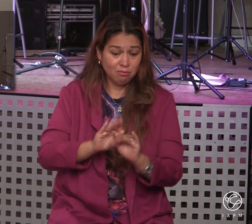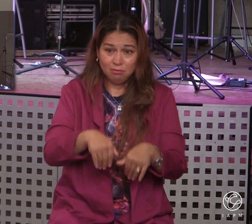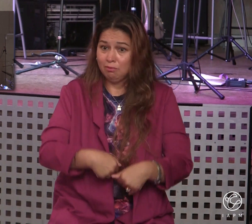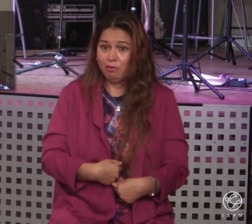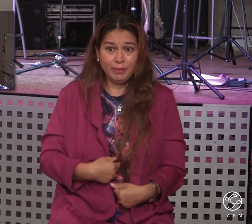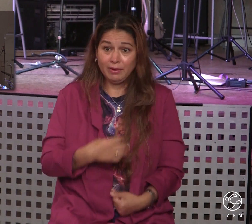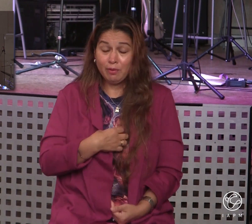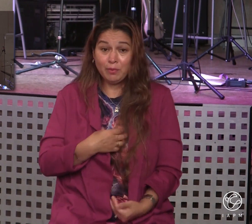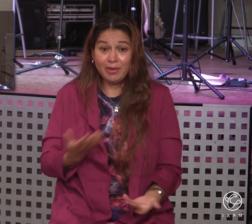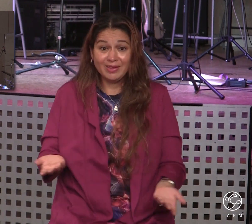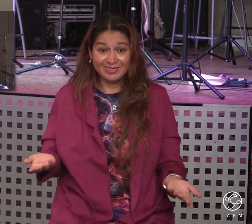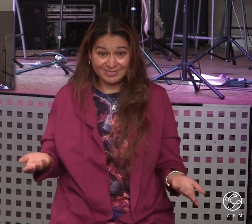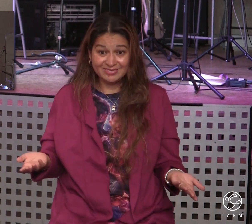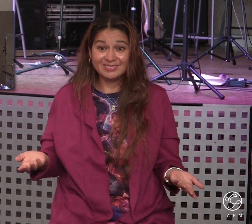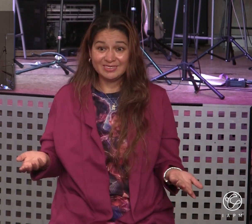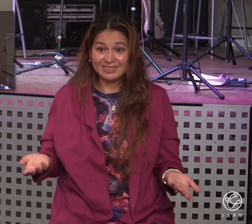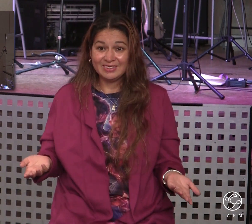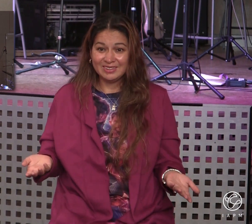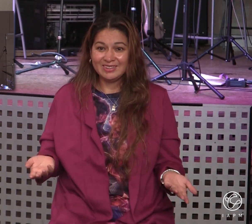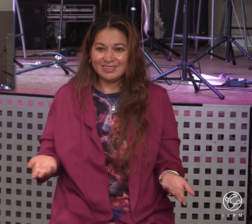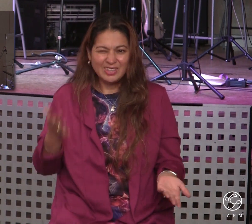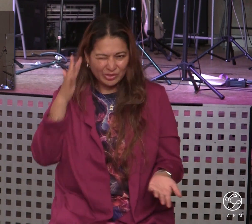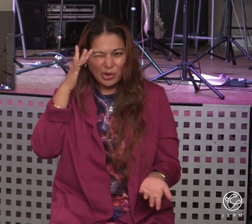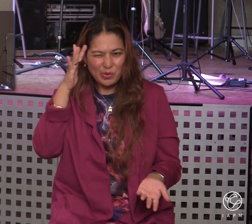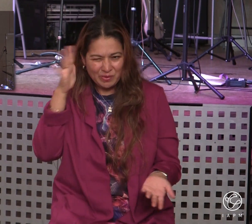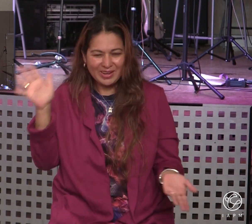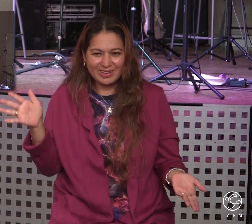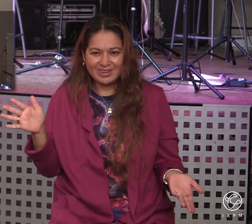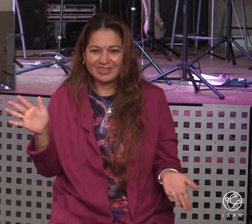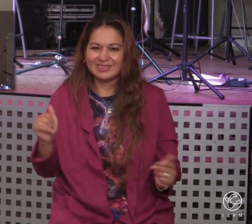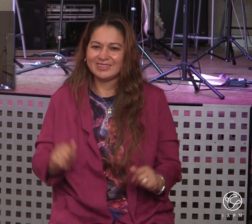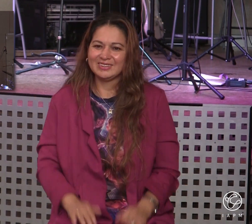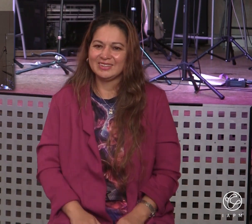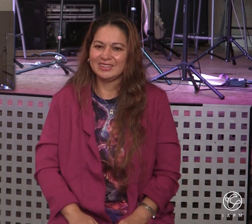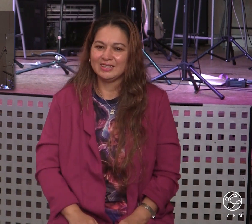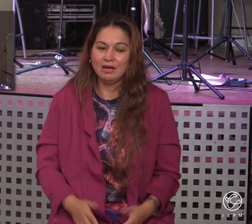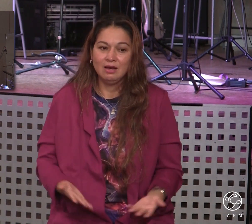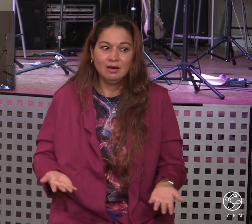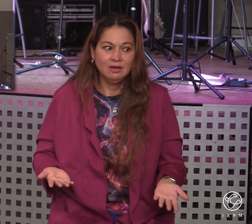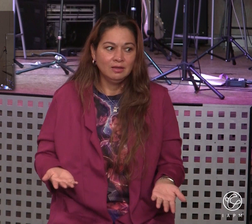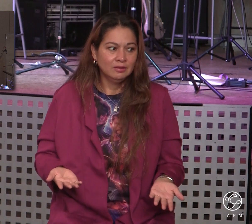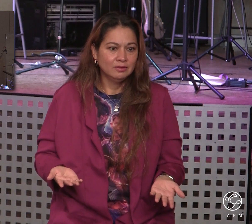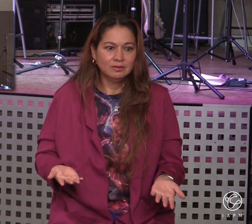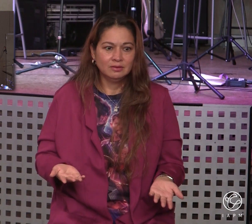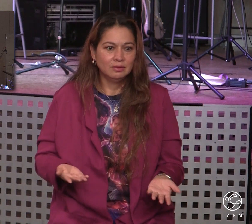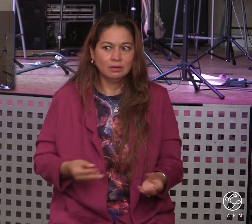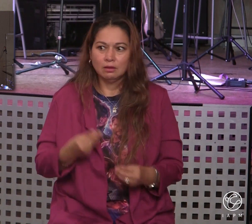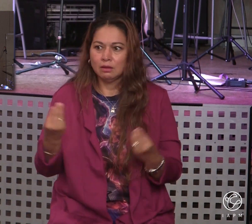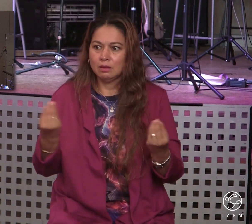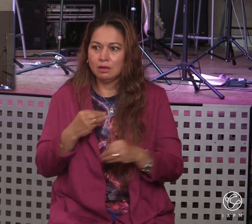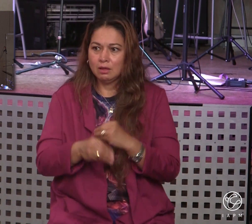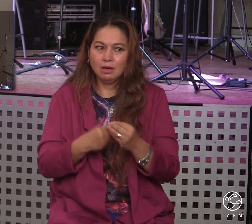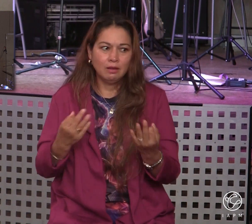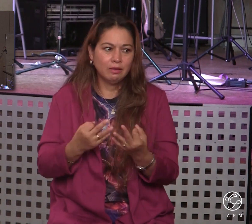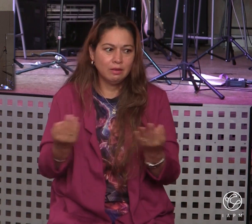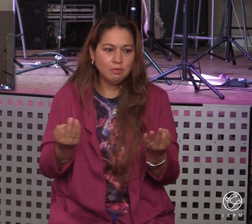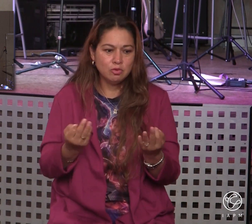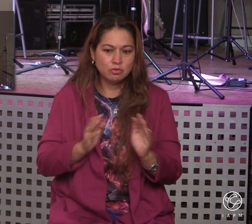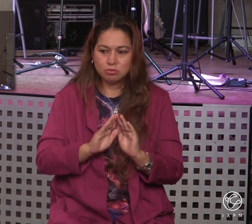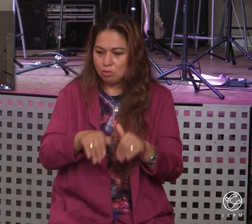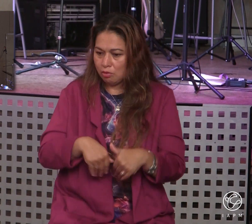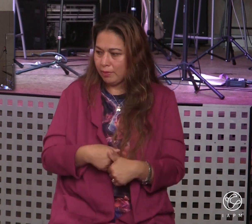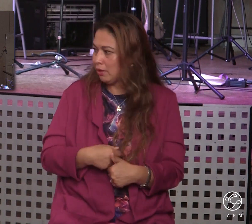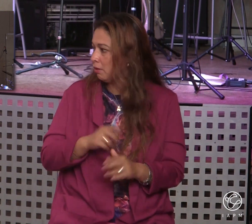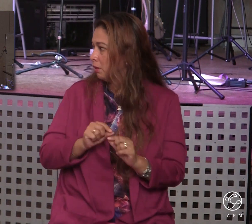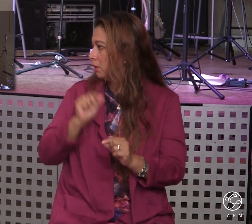pegan, porque no van a poder aterrizar en el aeropuerto. Entonces, tiene que seguir adelante como sea, como sea.